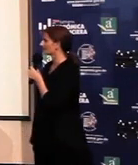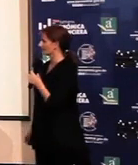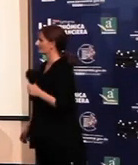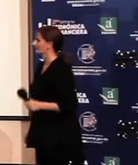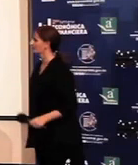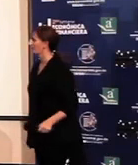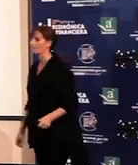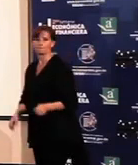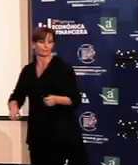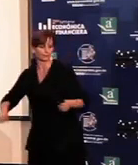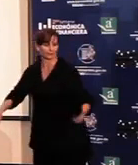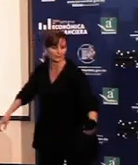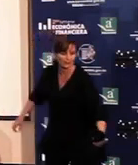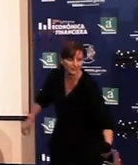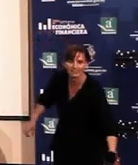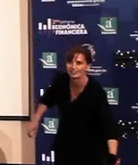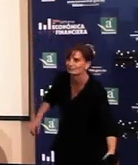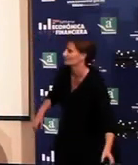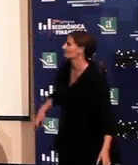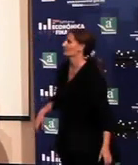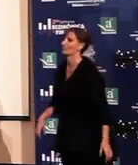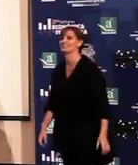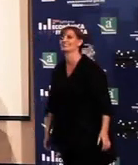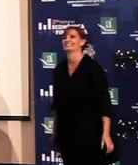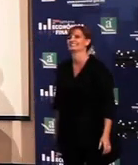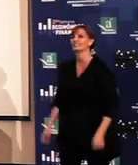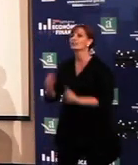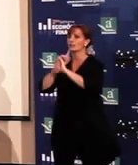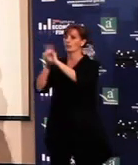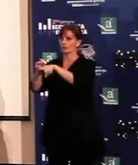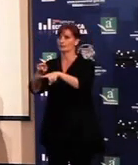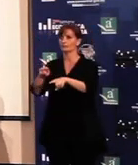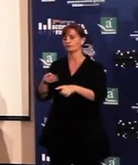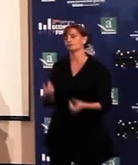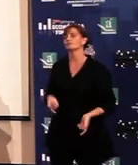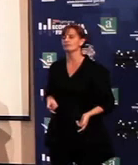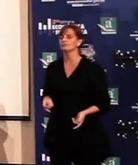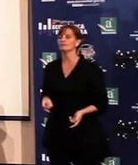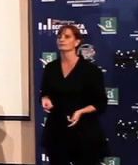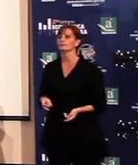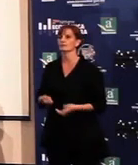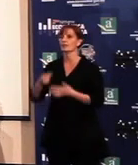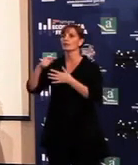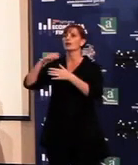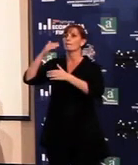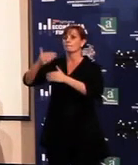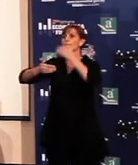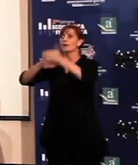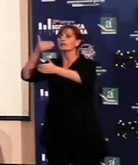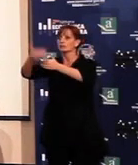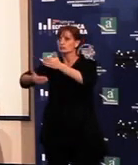ok permítanme responderle a esa pregunta precisamente estos pasos que estamos